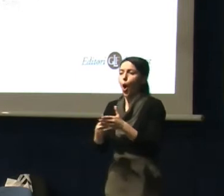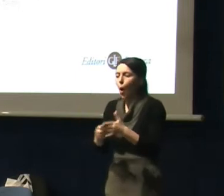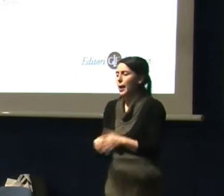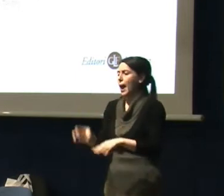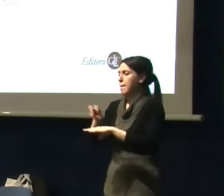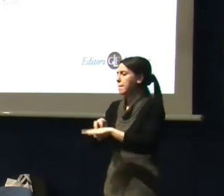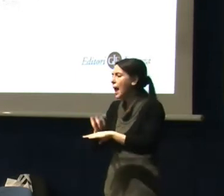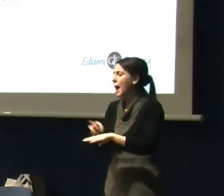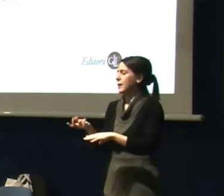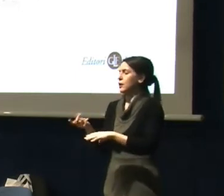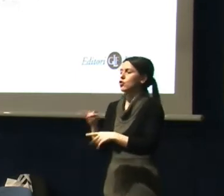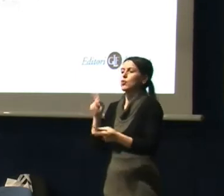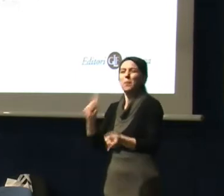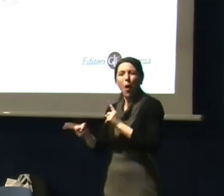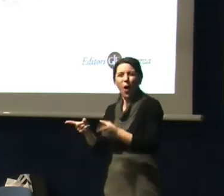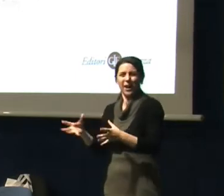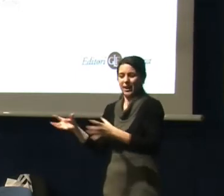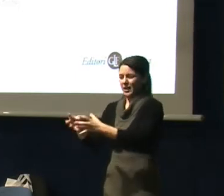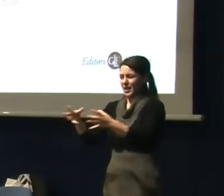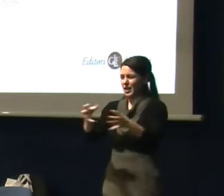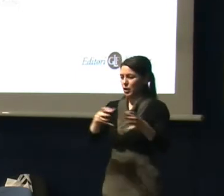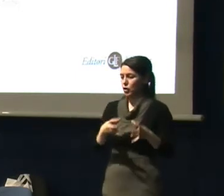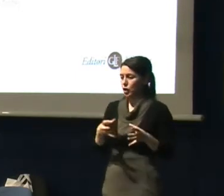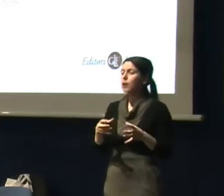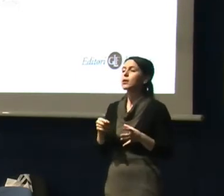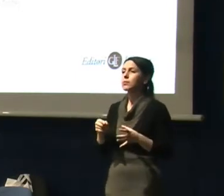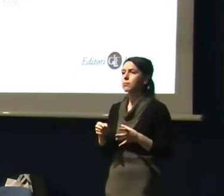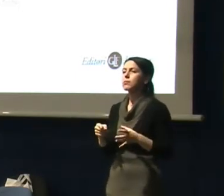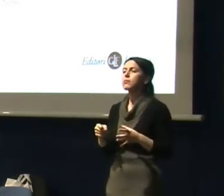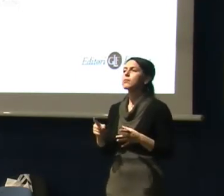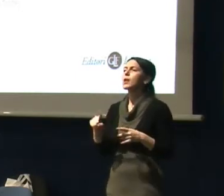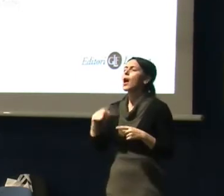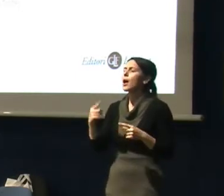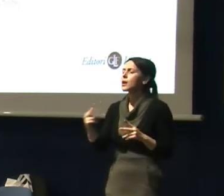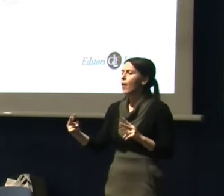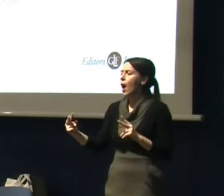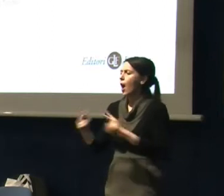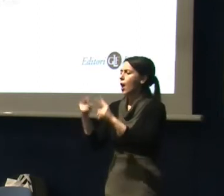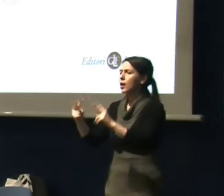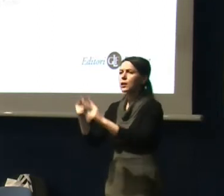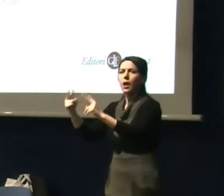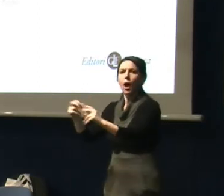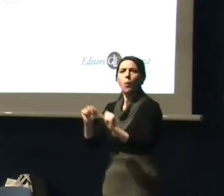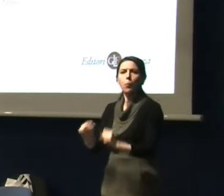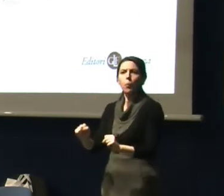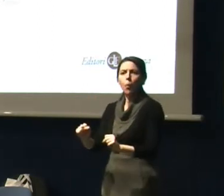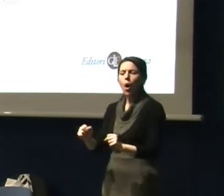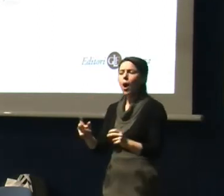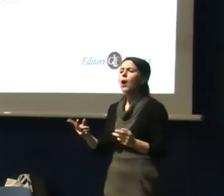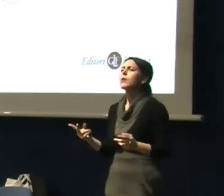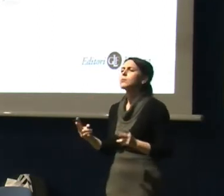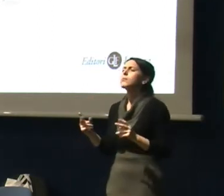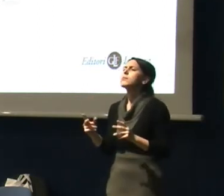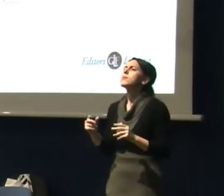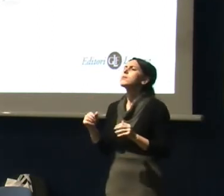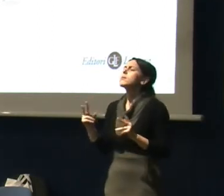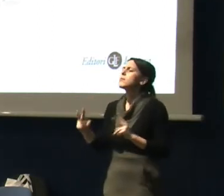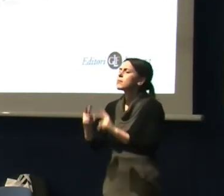medici quella dei politici e via dicendo avevano modo di incontrarsi su che cosa su delle piattaforme di